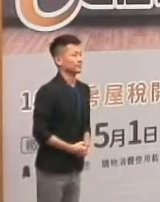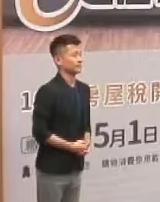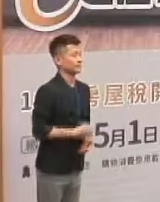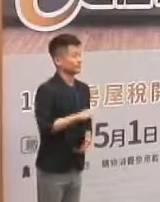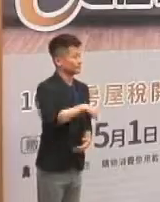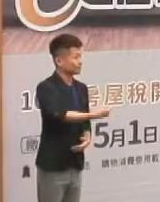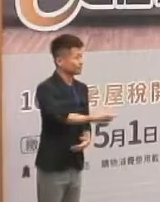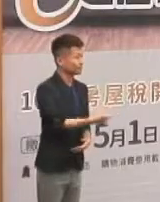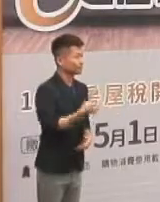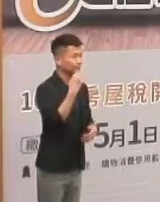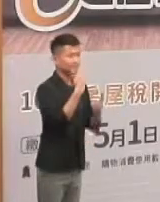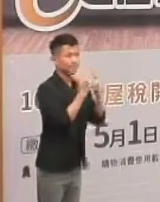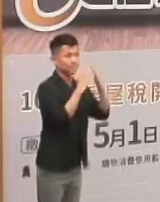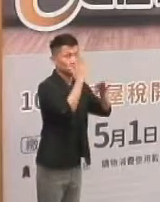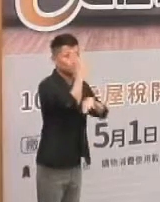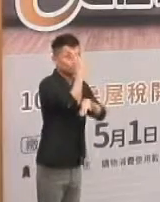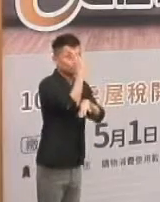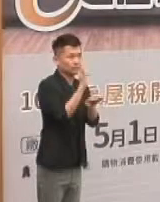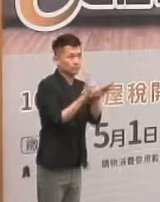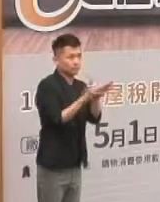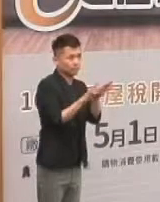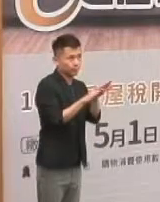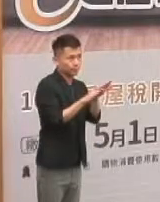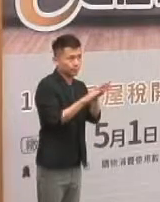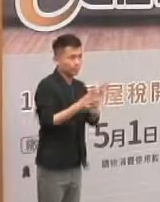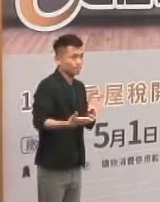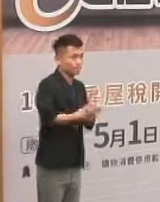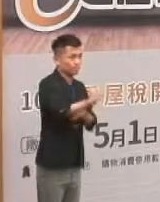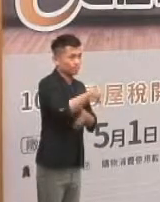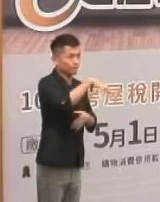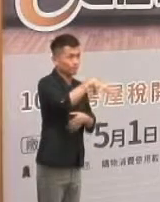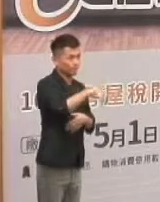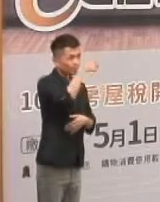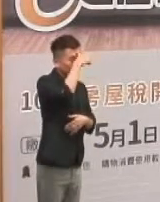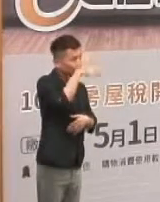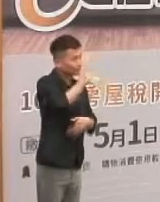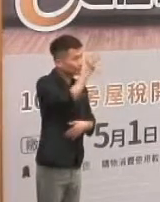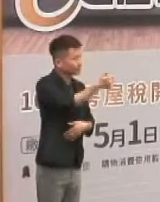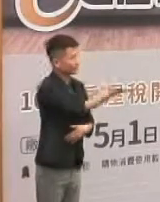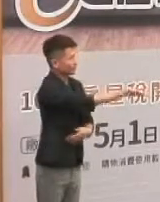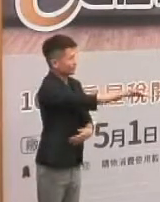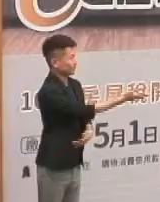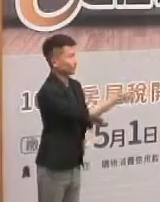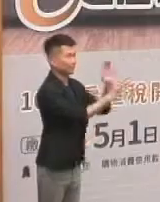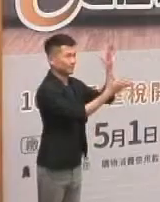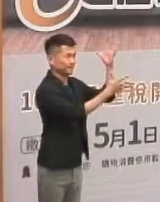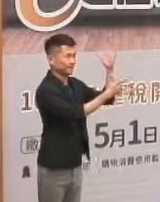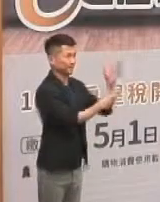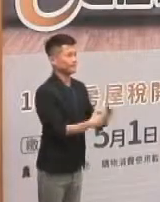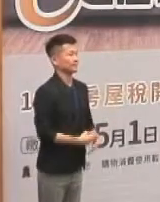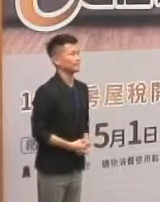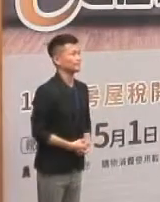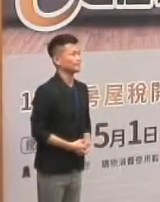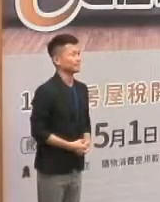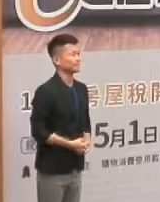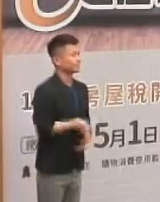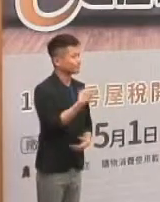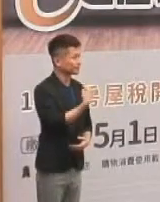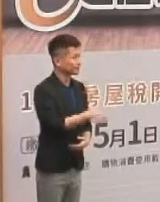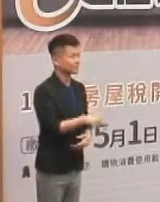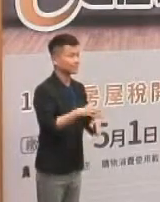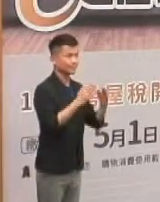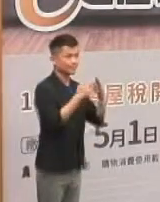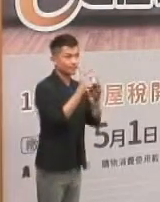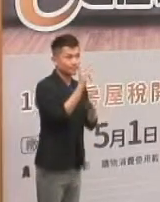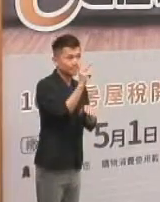接下来要介绍新北市政府税捐稽征处黄玉明处长，欢迎处长。还有来自房